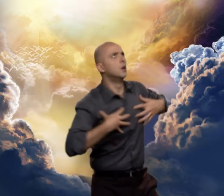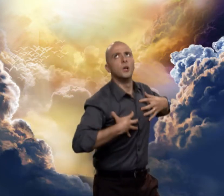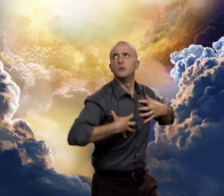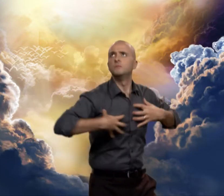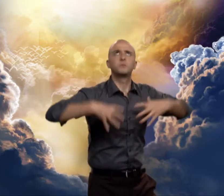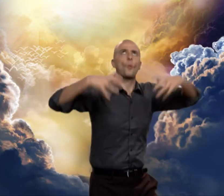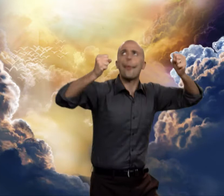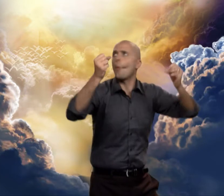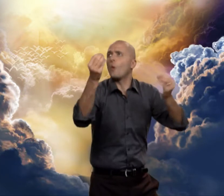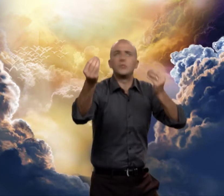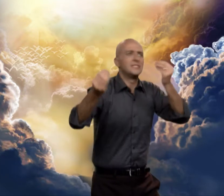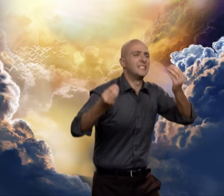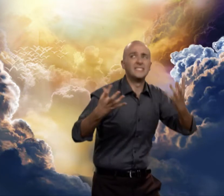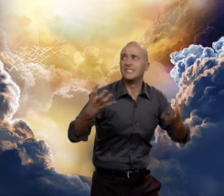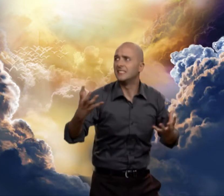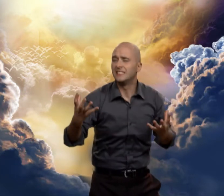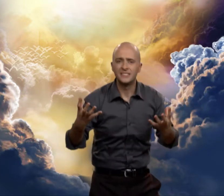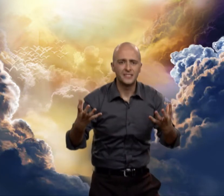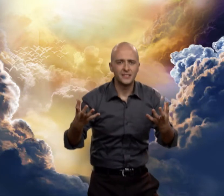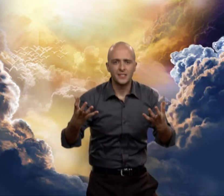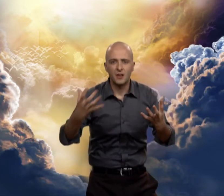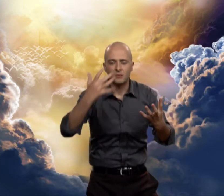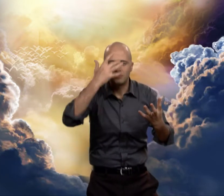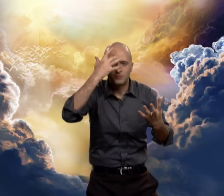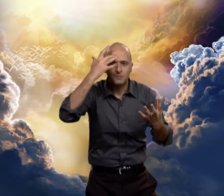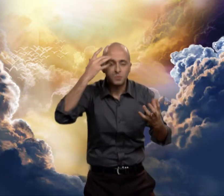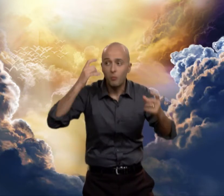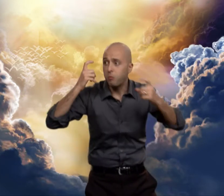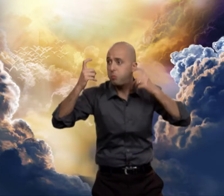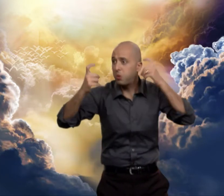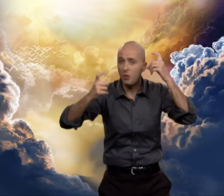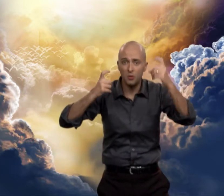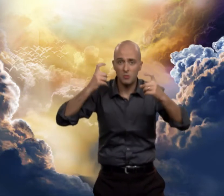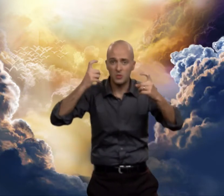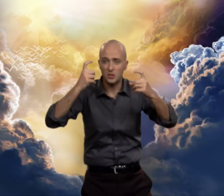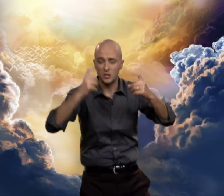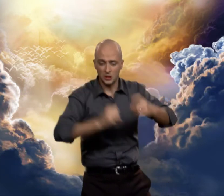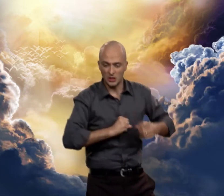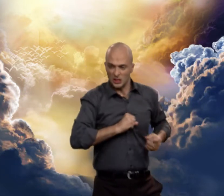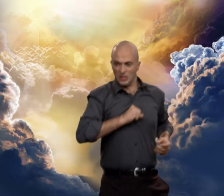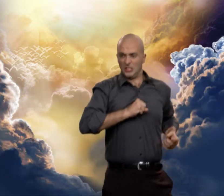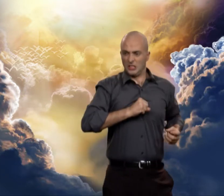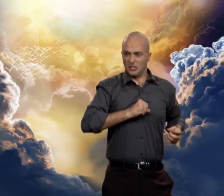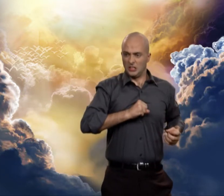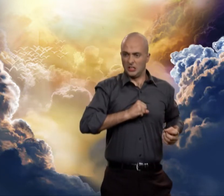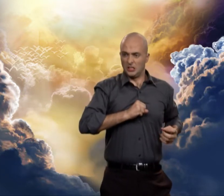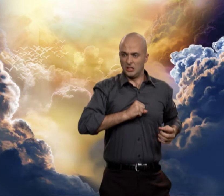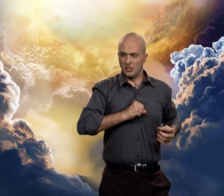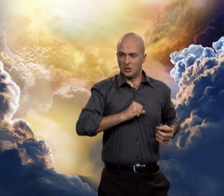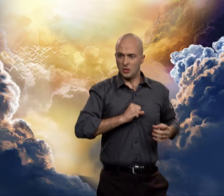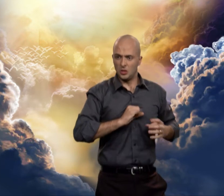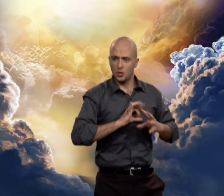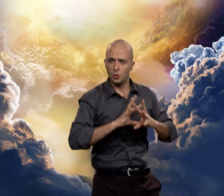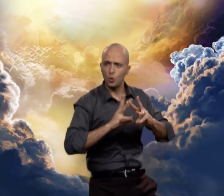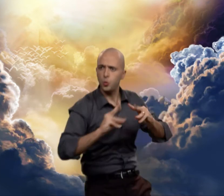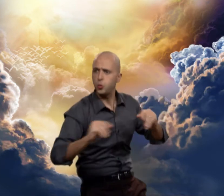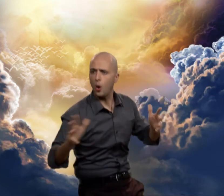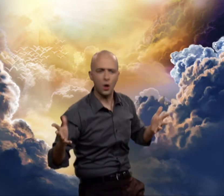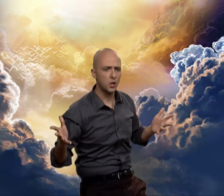e parece cercar cada um dos grupos em oração. As multidões iradas se detêm. Esquecem-se do objeto de sua